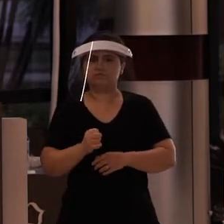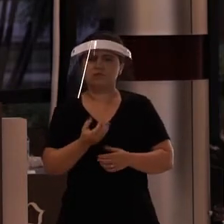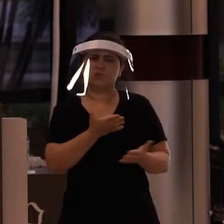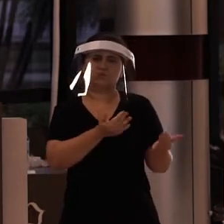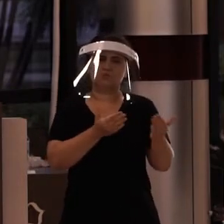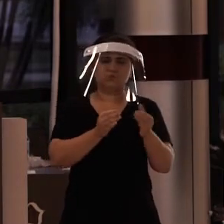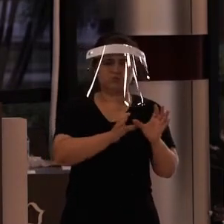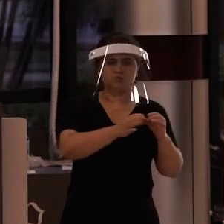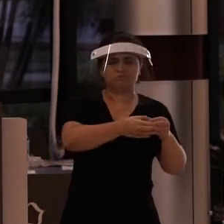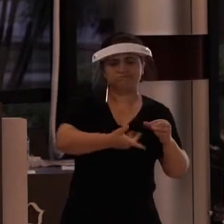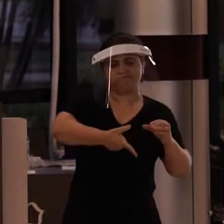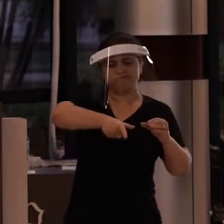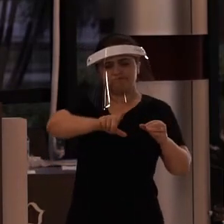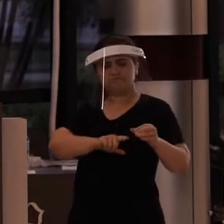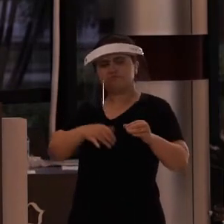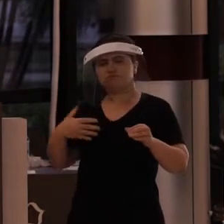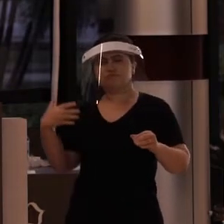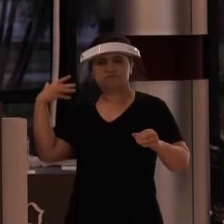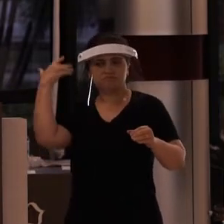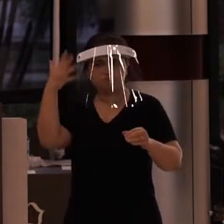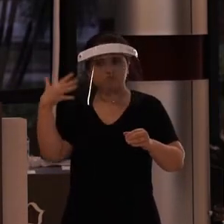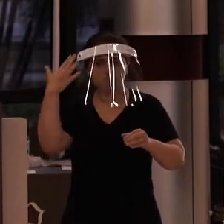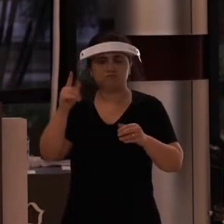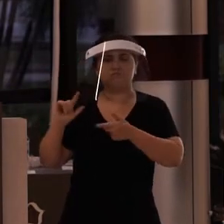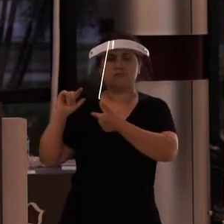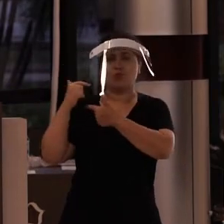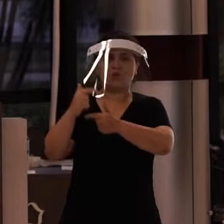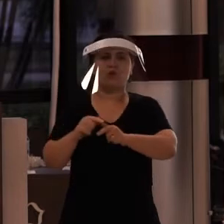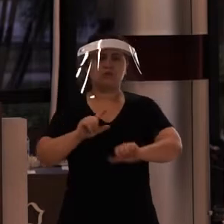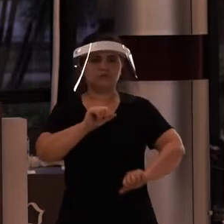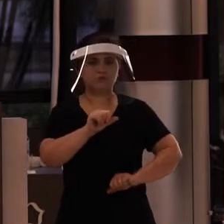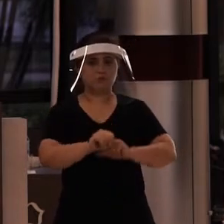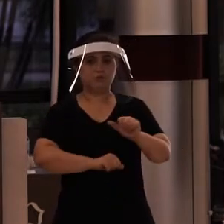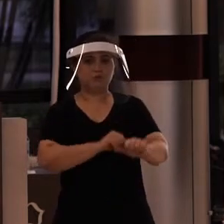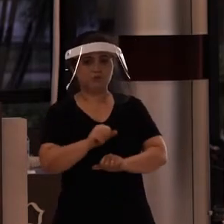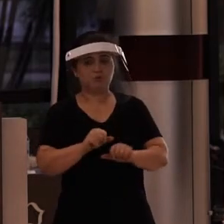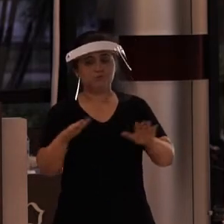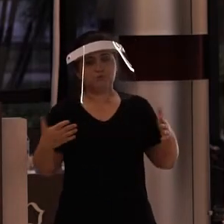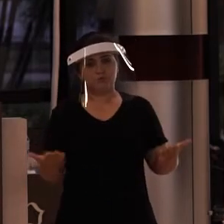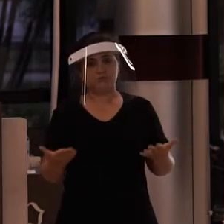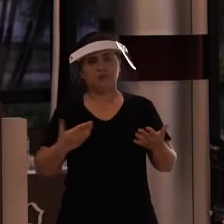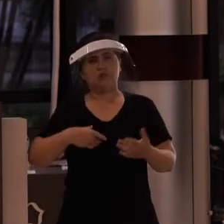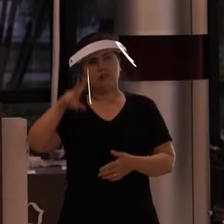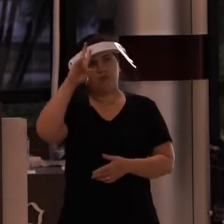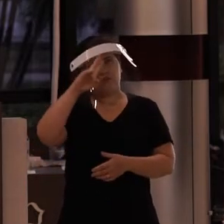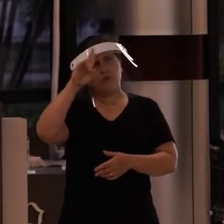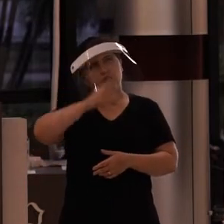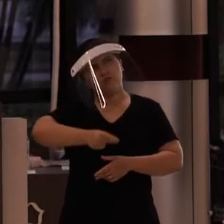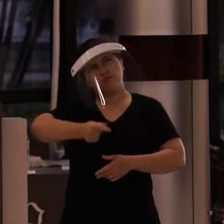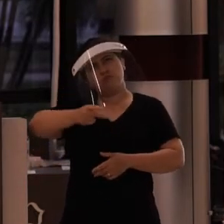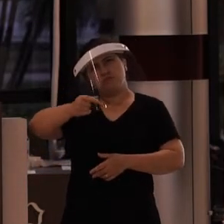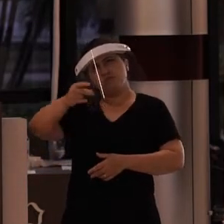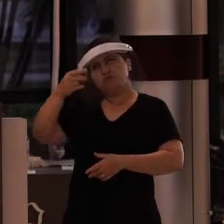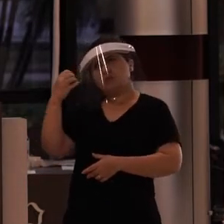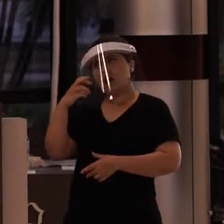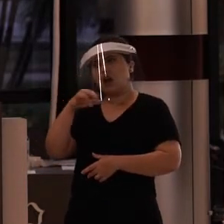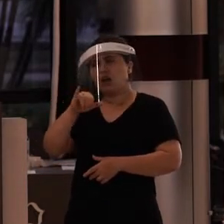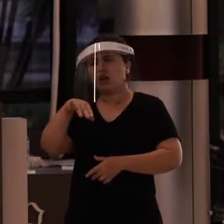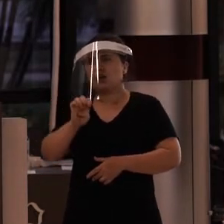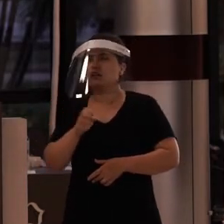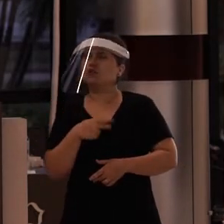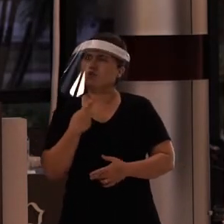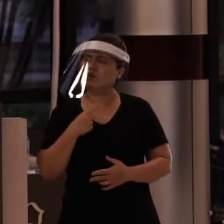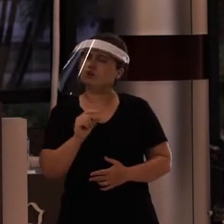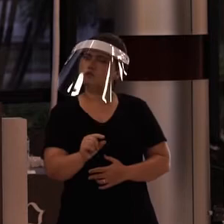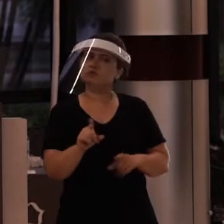jovens, né? Então, logicamente, não deve lembrar muito se bem que a Karine chegou a falar, né,